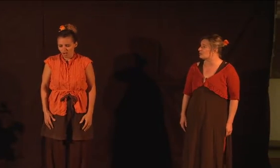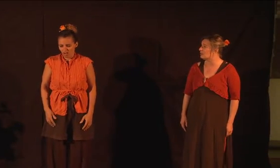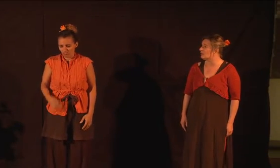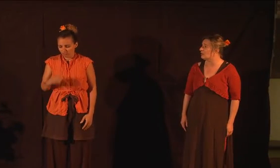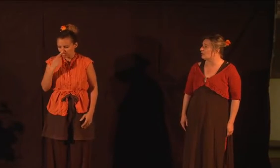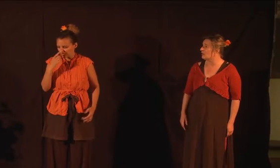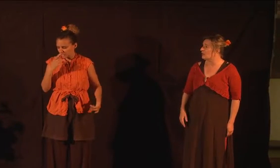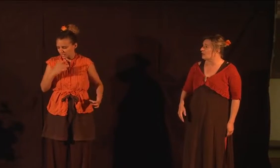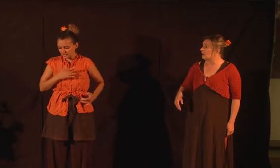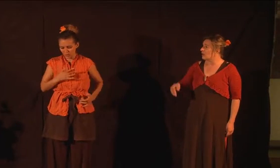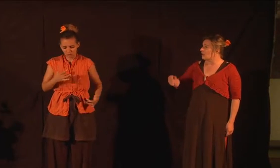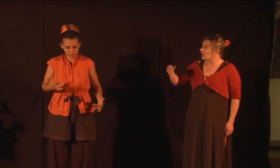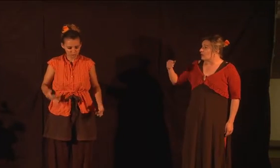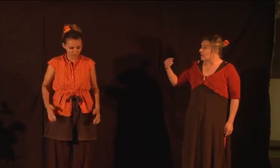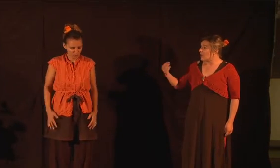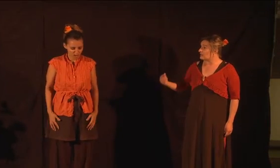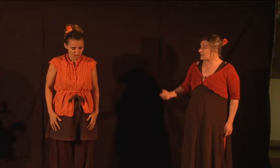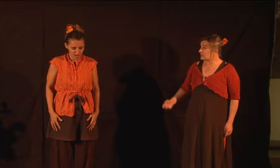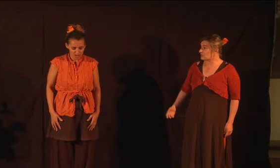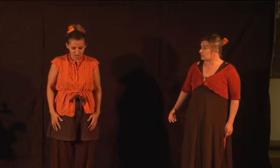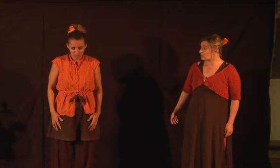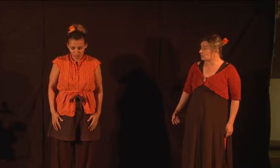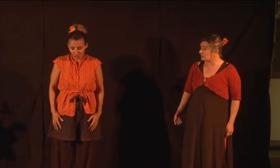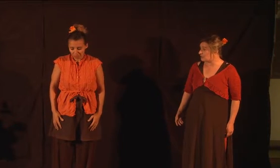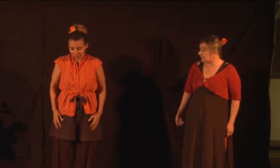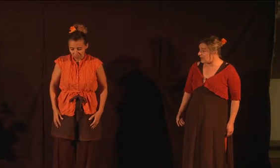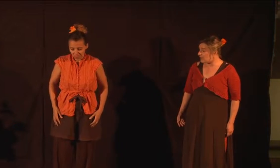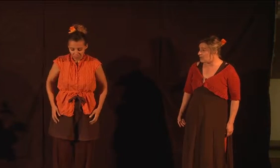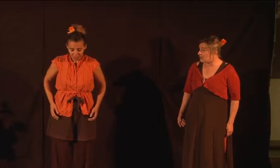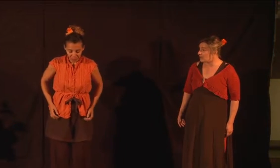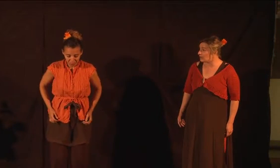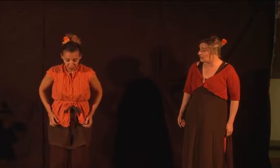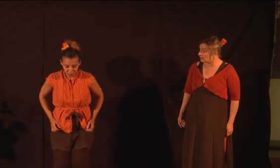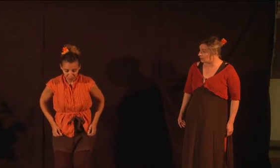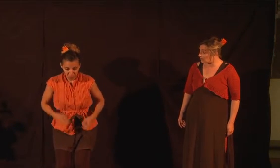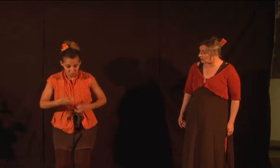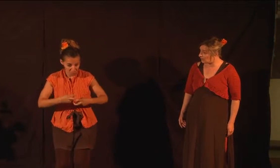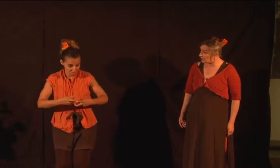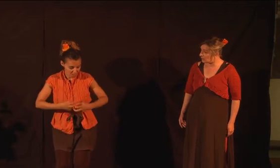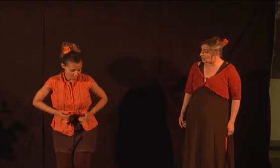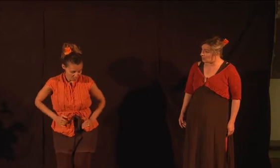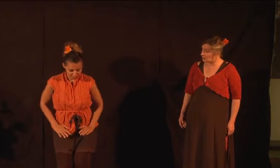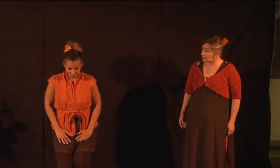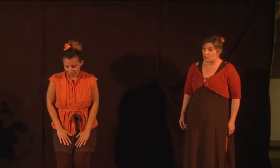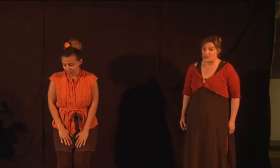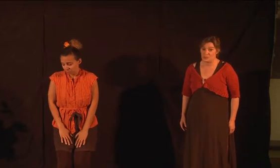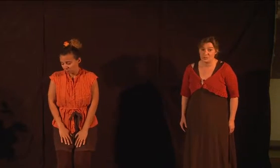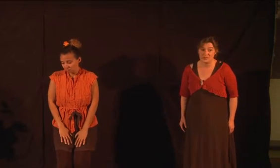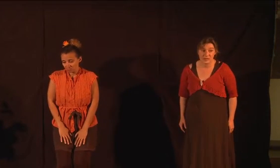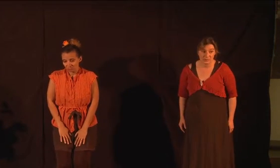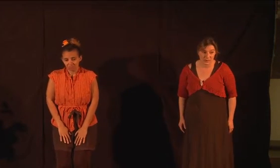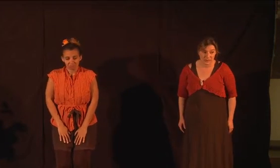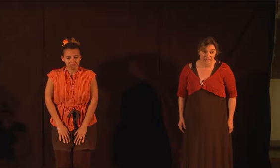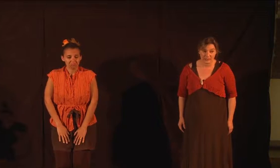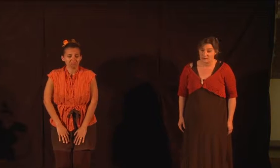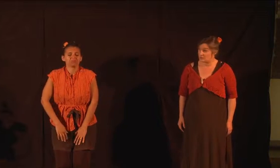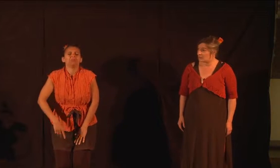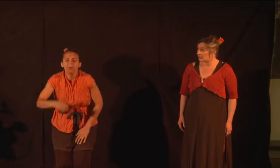c'est aussi un moyen de sensibiliser les personnes à la langue des signes, à ce que peuvent vivre les sourds si après il y a des questions